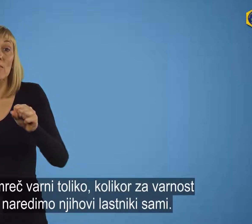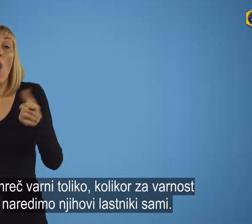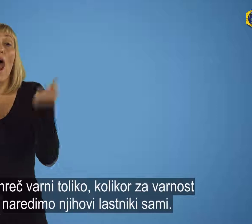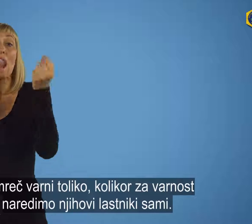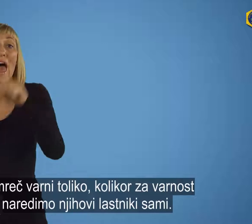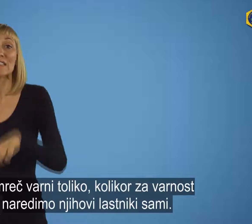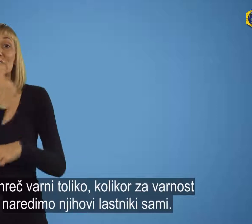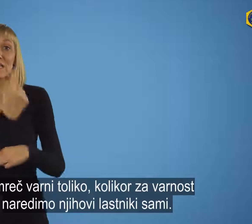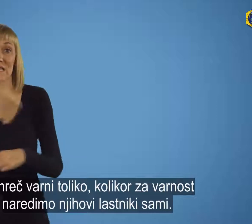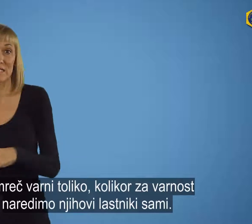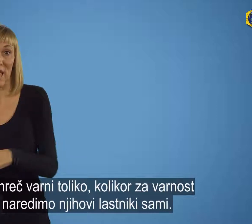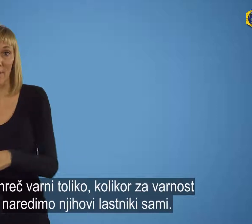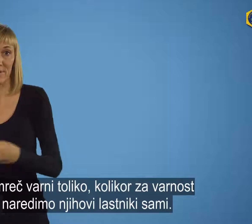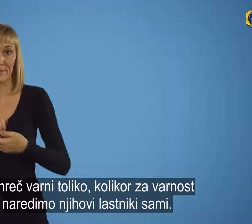sami.